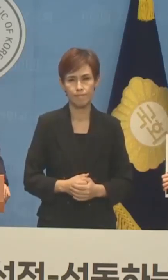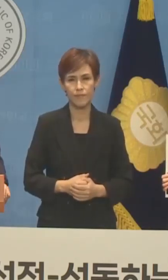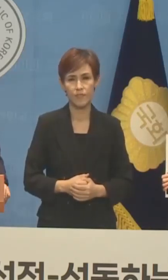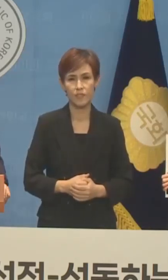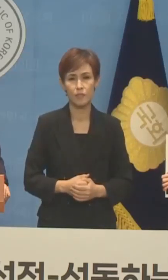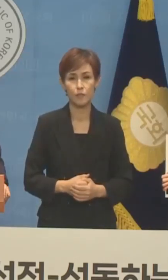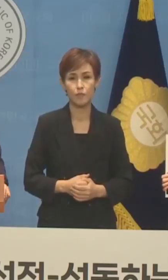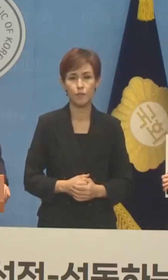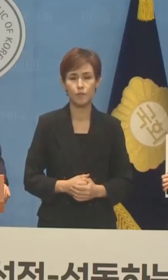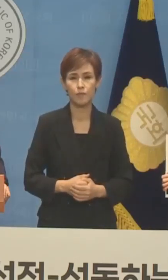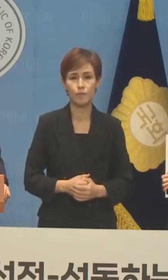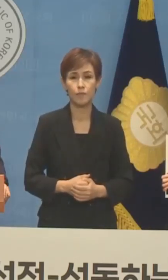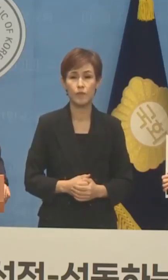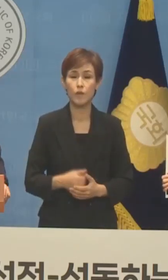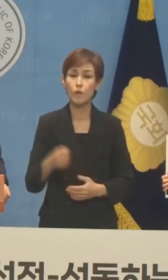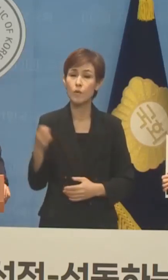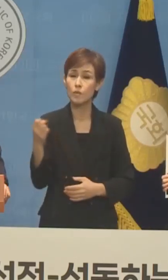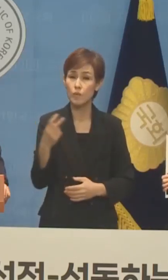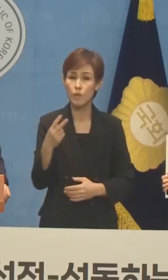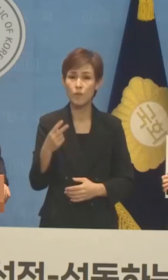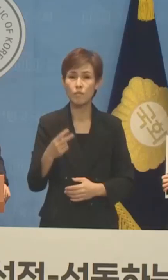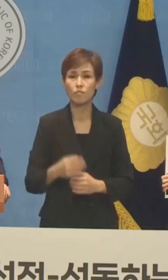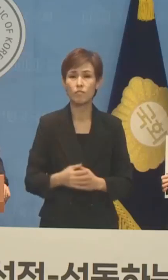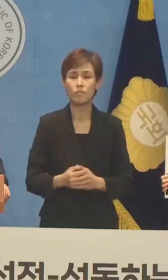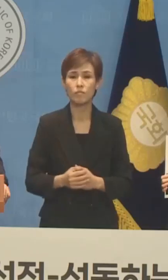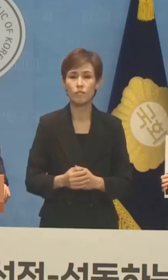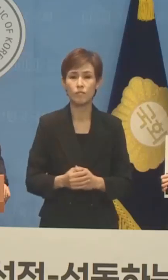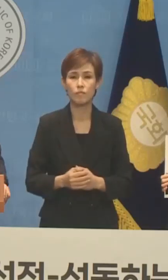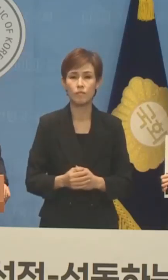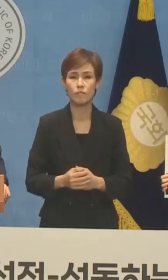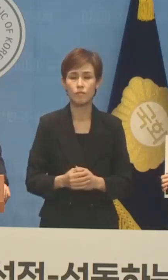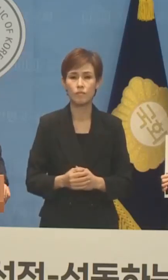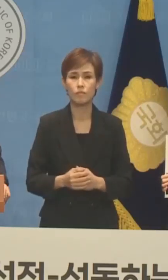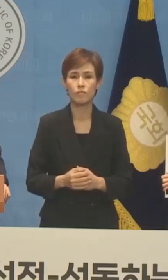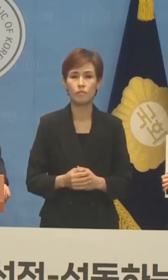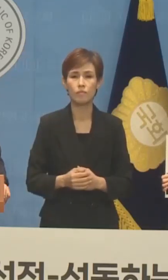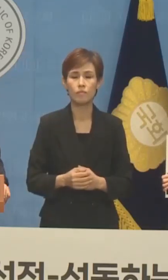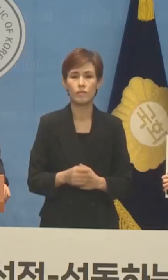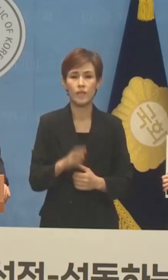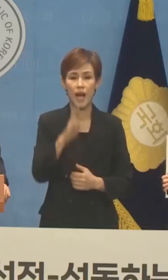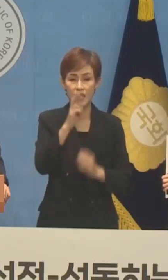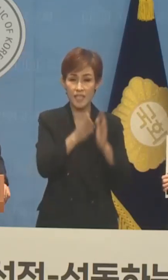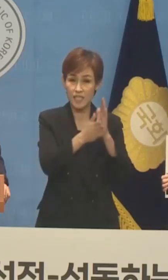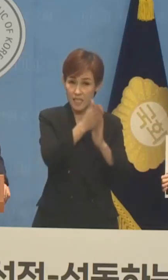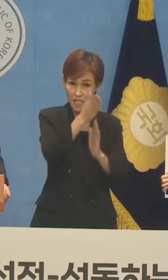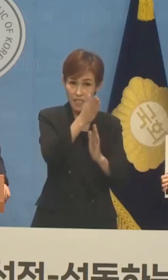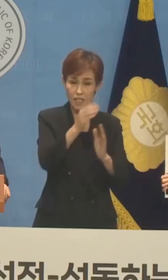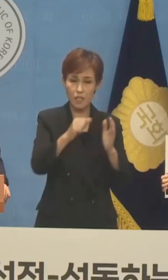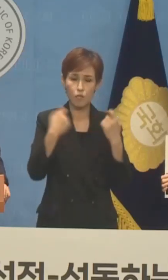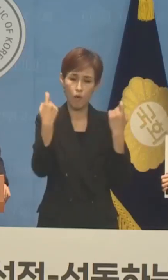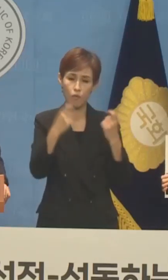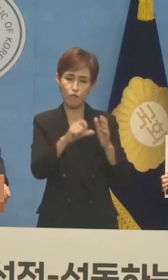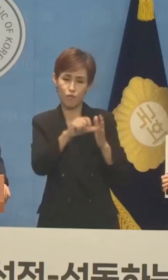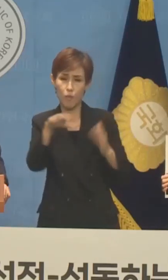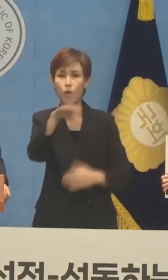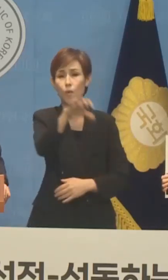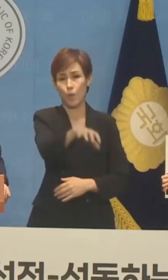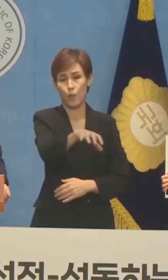알아야 되겠습니다. 그리고 관광지로 유명한 강원도 강릉시를 전국에